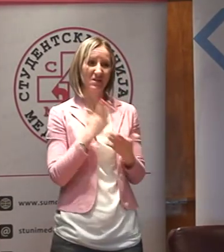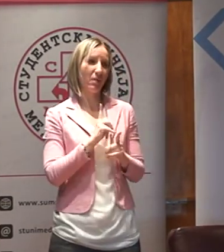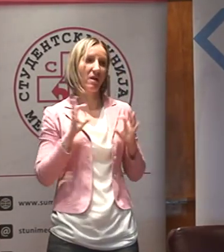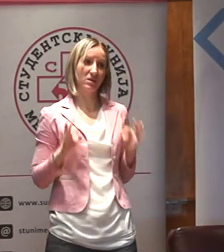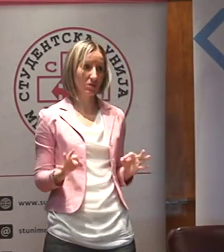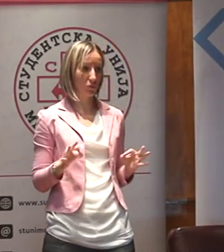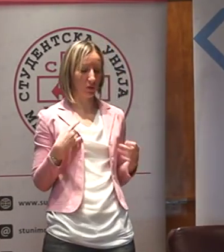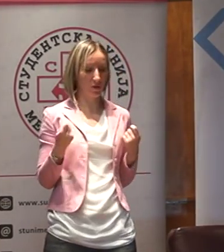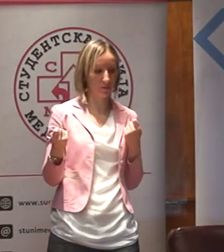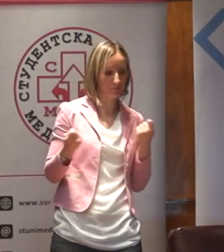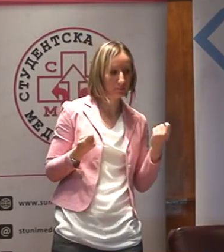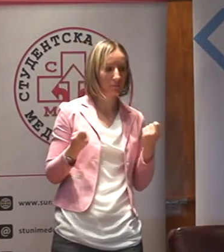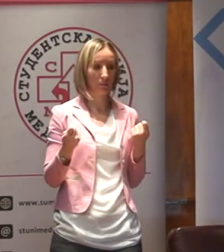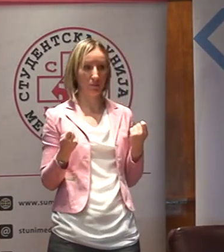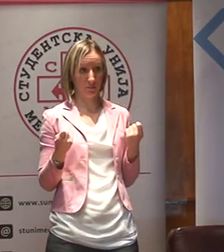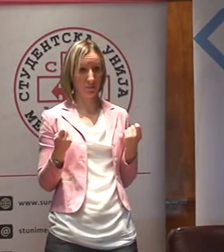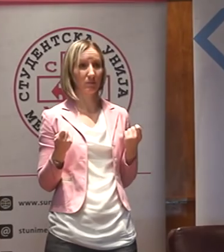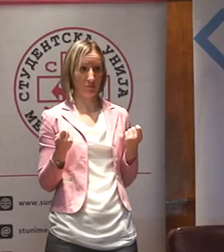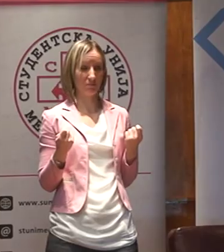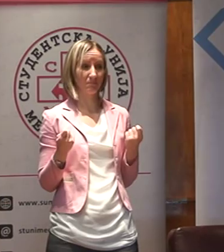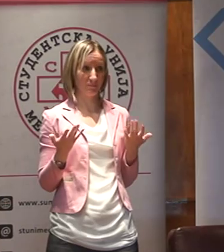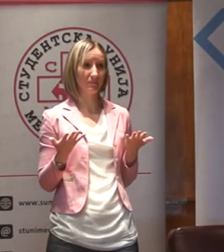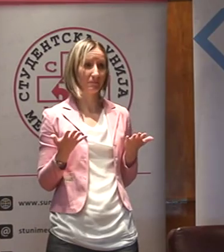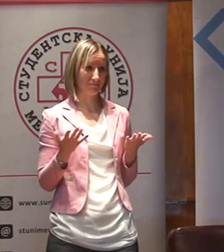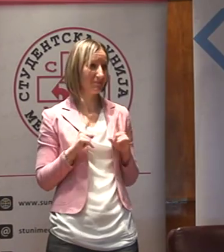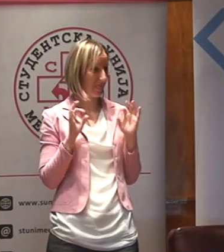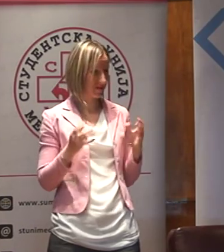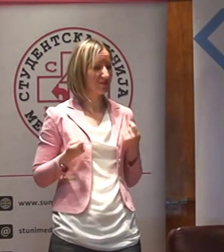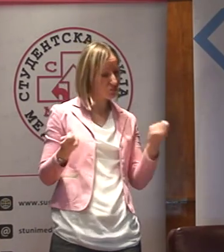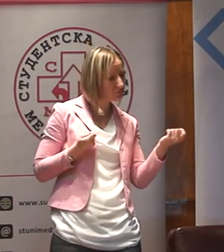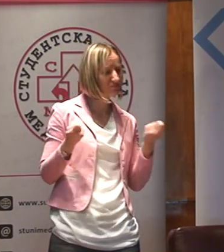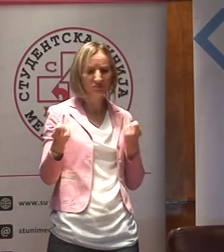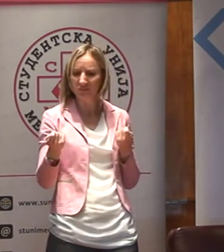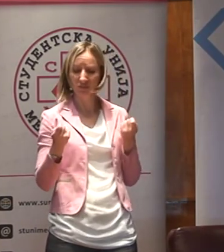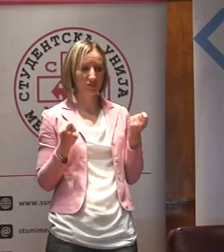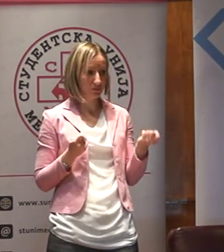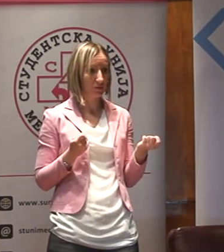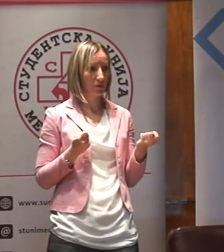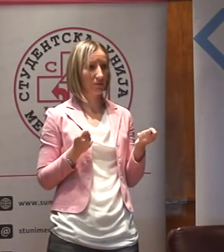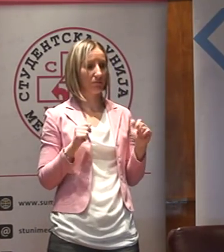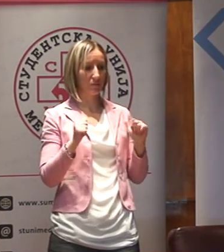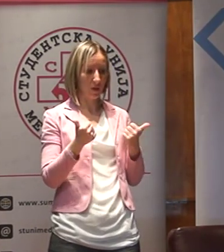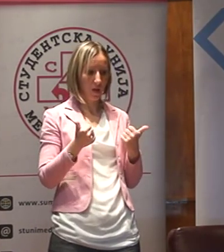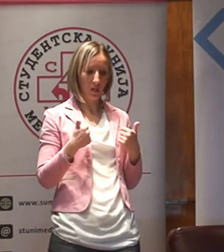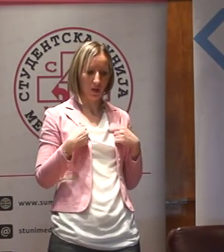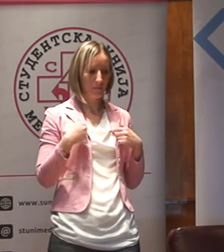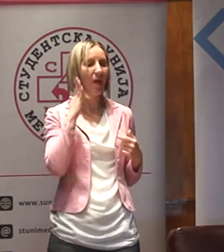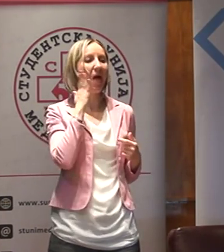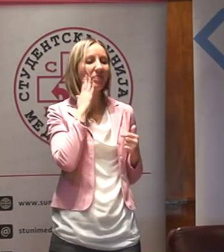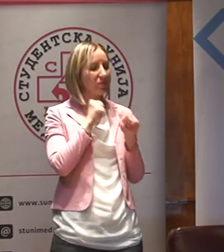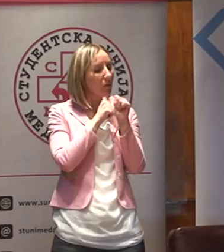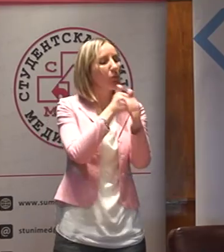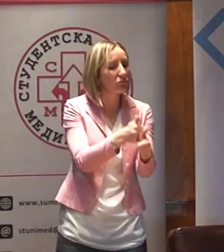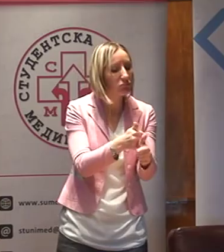odlazila sa gluvim osobama i radila, prevodila, bila sam vrlo nesigurna da li dobro